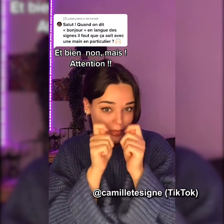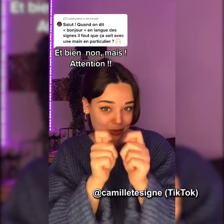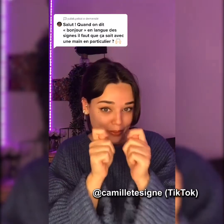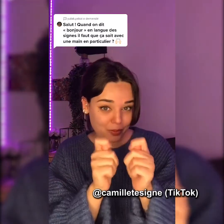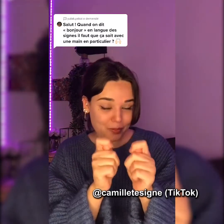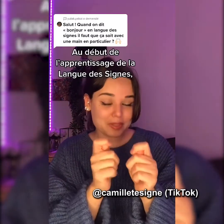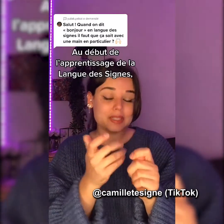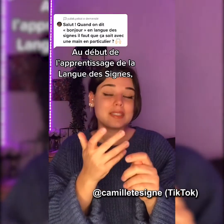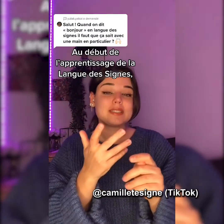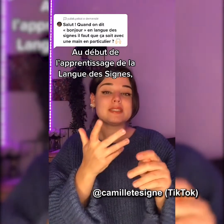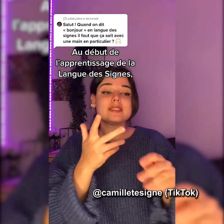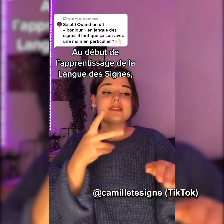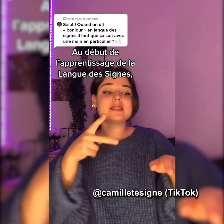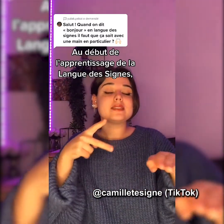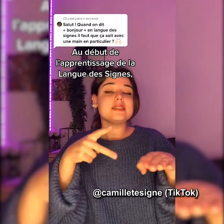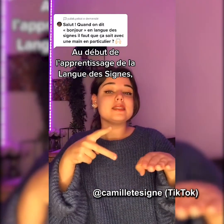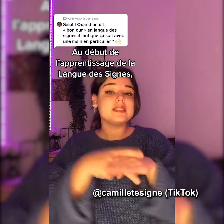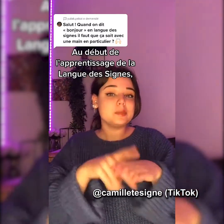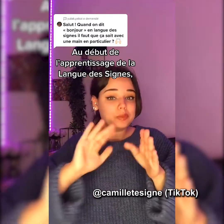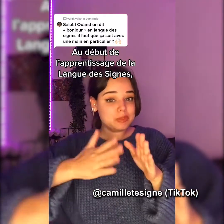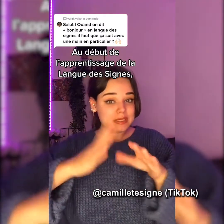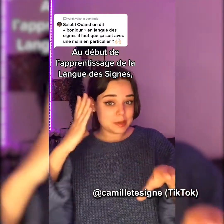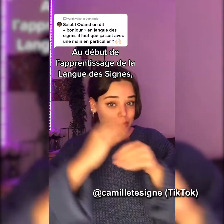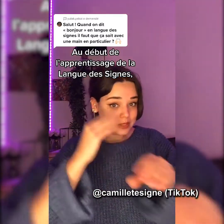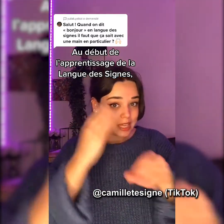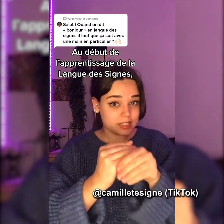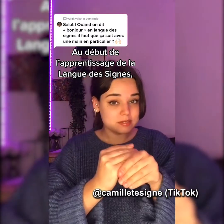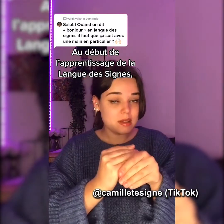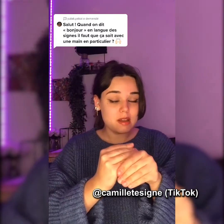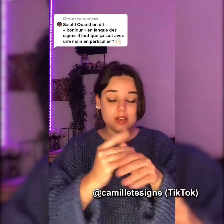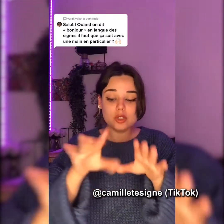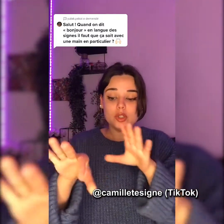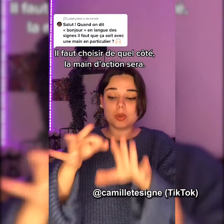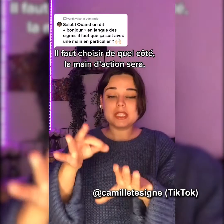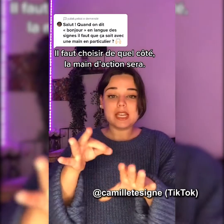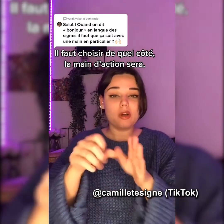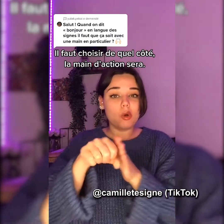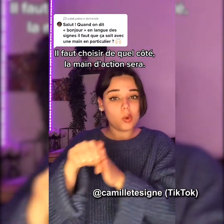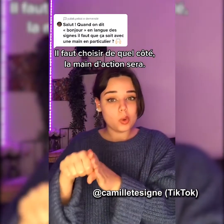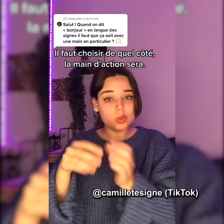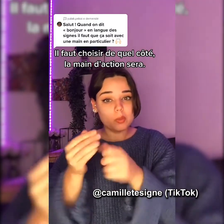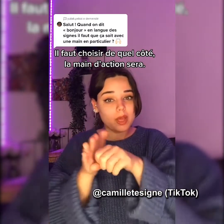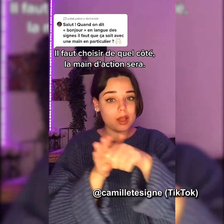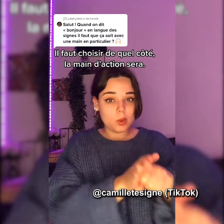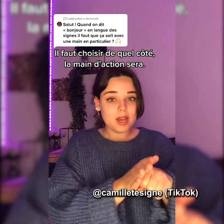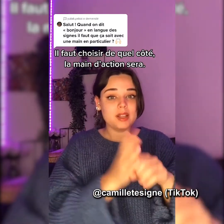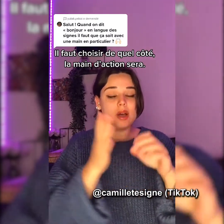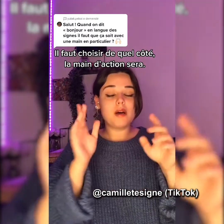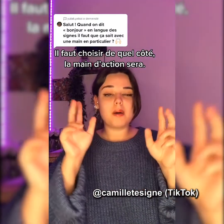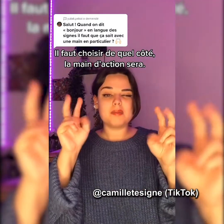attention ! Au début de l'apprentissage de la langue des signes, il faut quand même choisir de quel côté, gauche ou